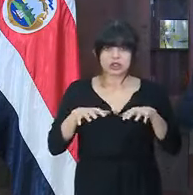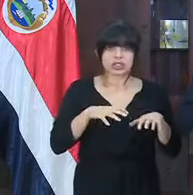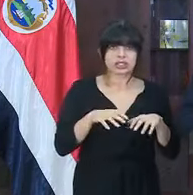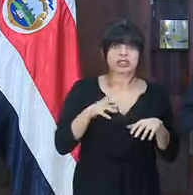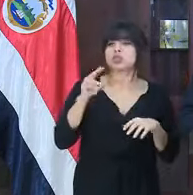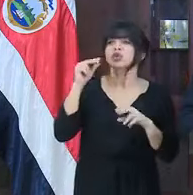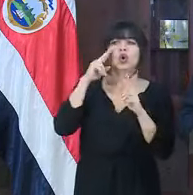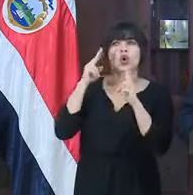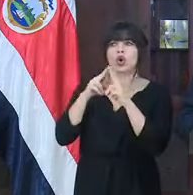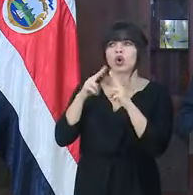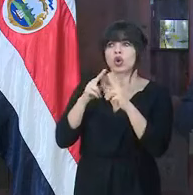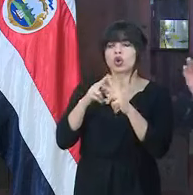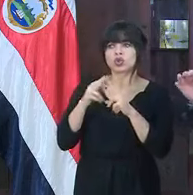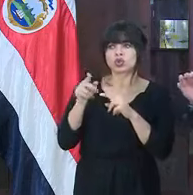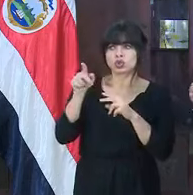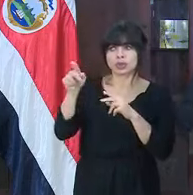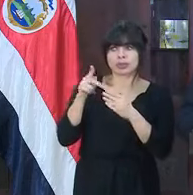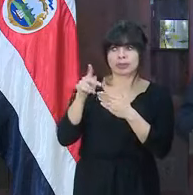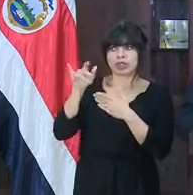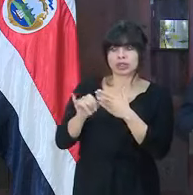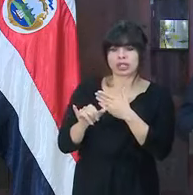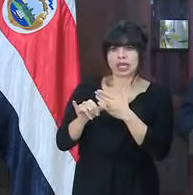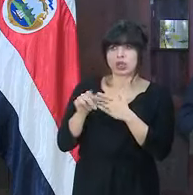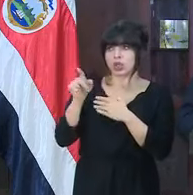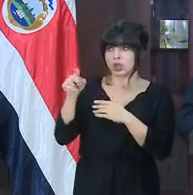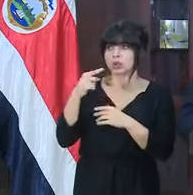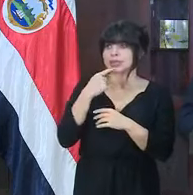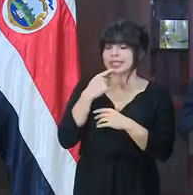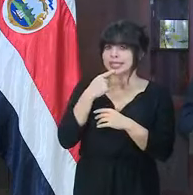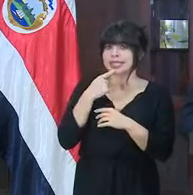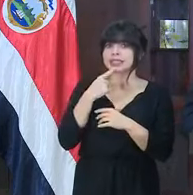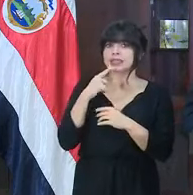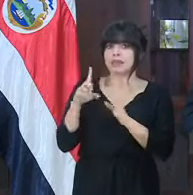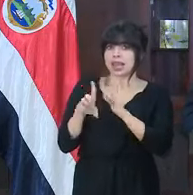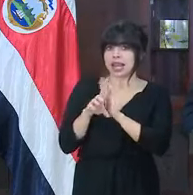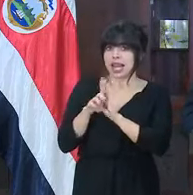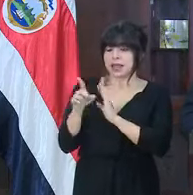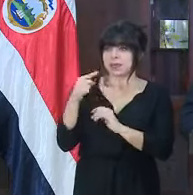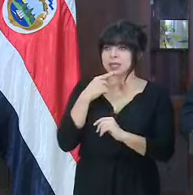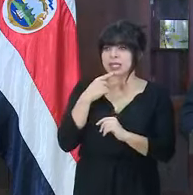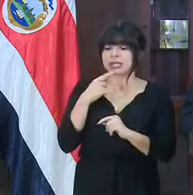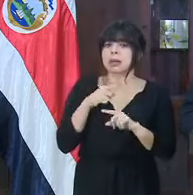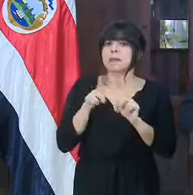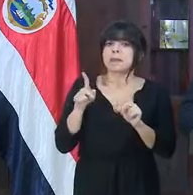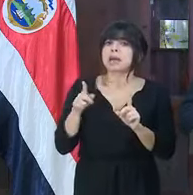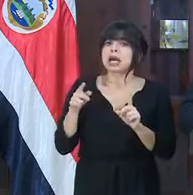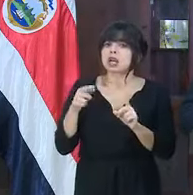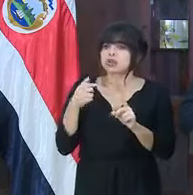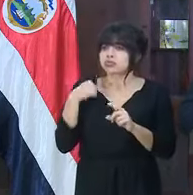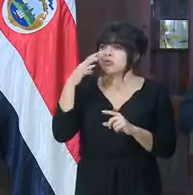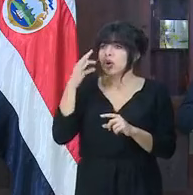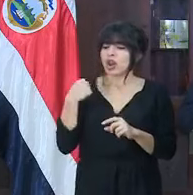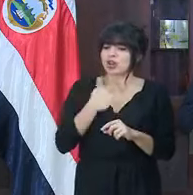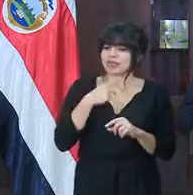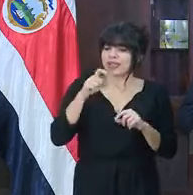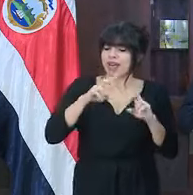No conozco en particular el proyecto que usted me está citando en este momento, pero creo que debemos de valorar todas las